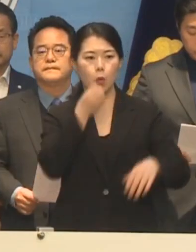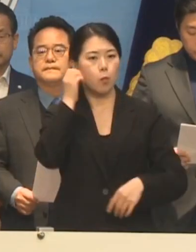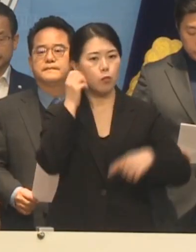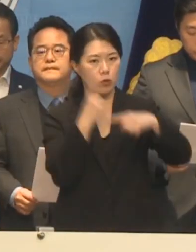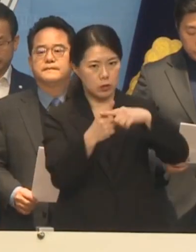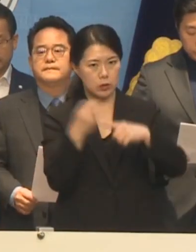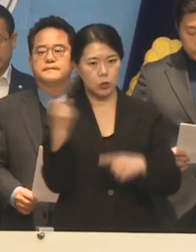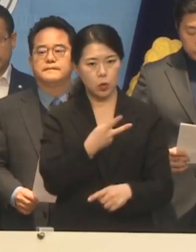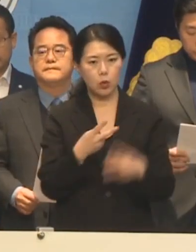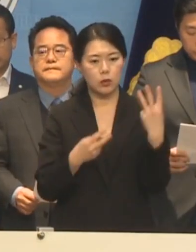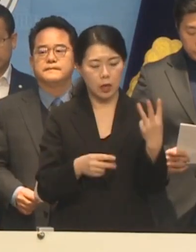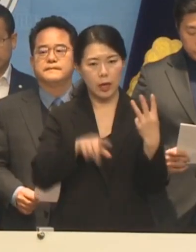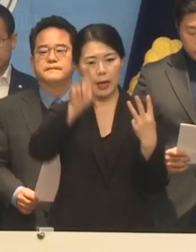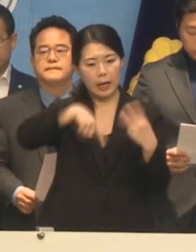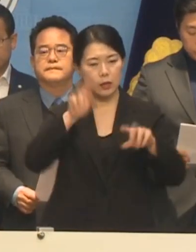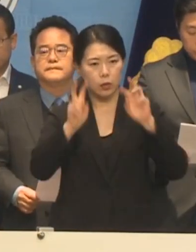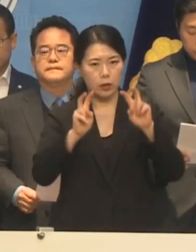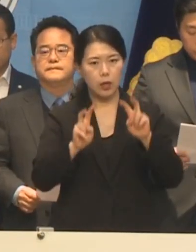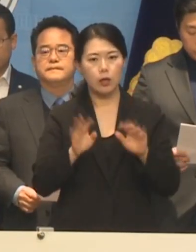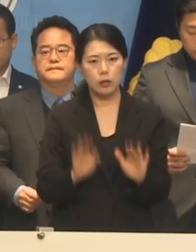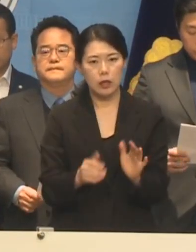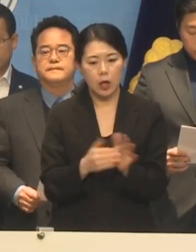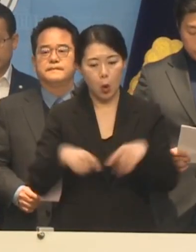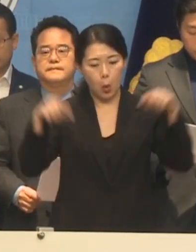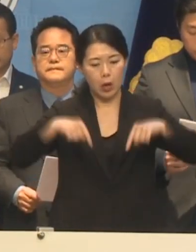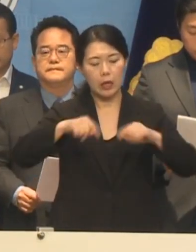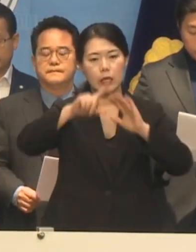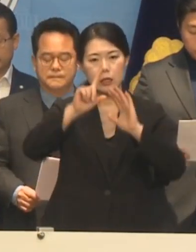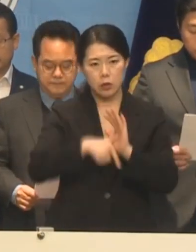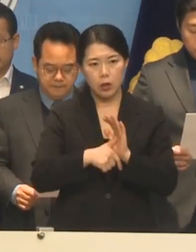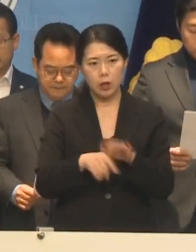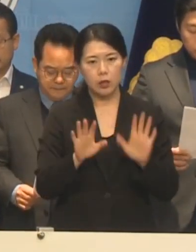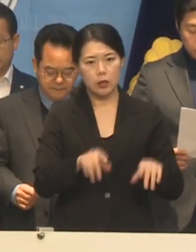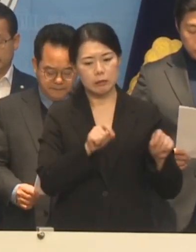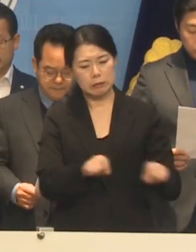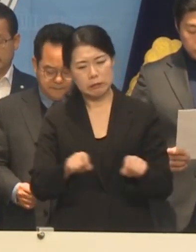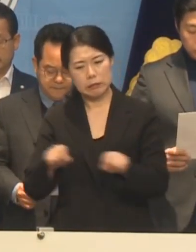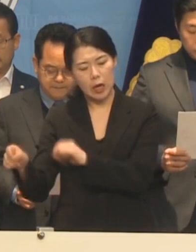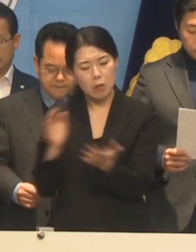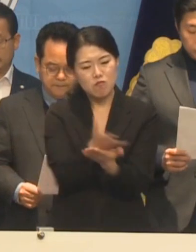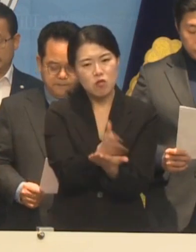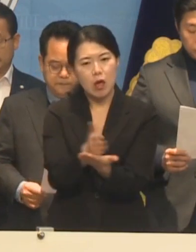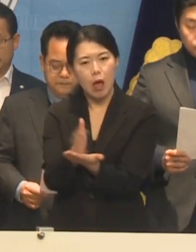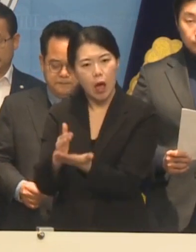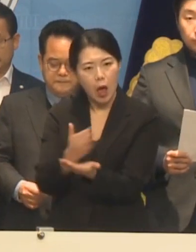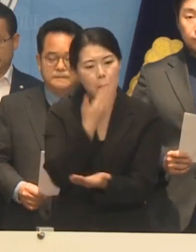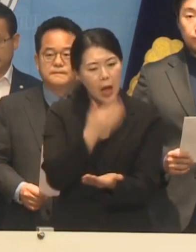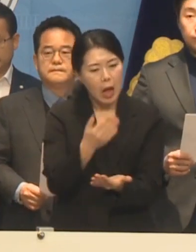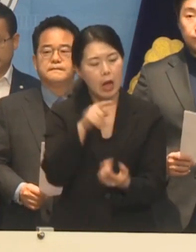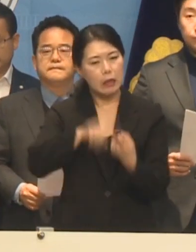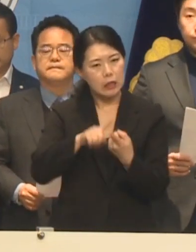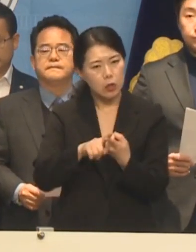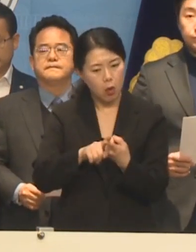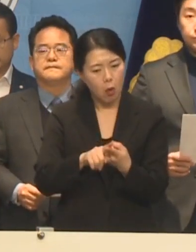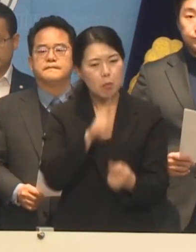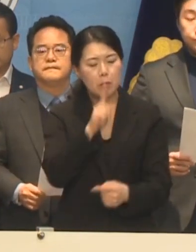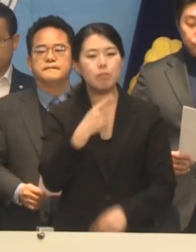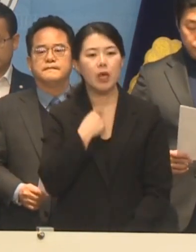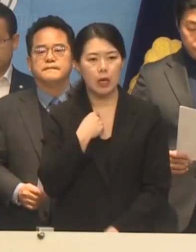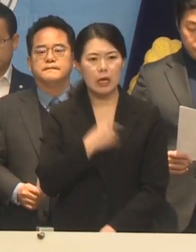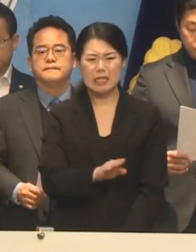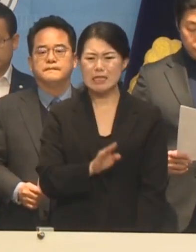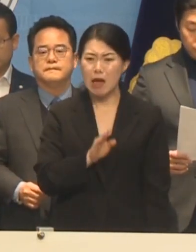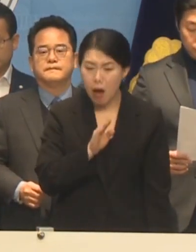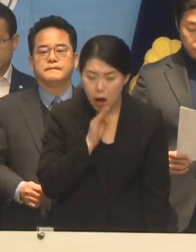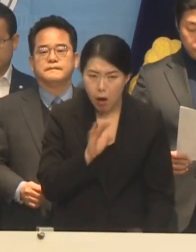간 비공개 신문 과정에서 최장 10년 분할 가능성을 언급한 것으로 알려졌다. 사실이라면